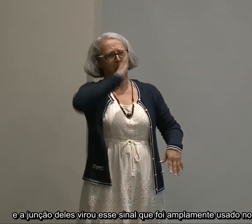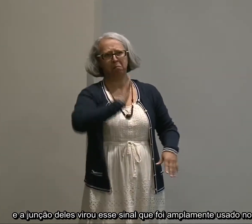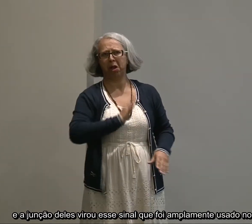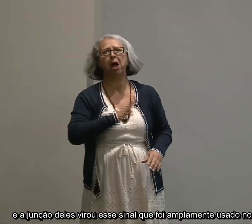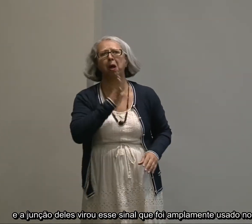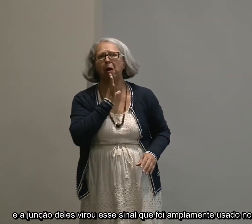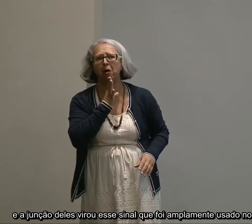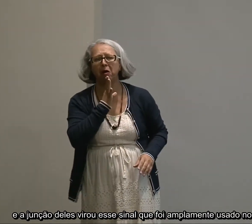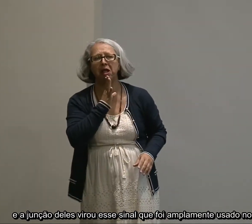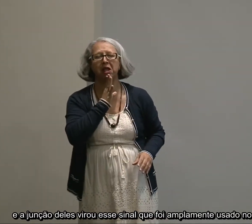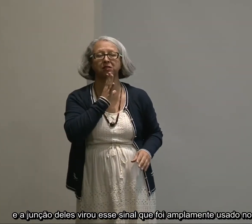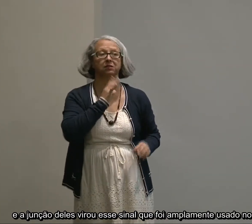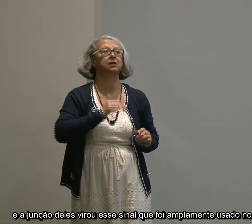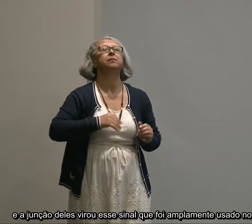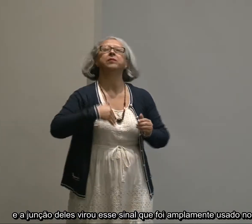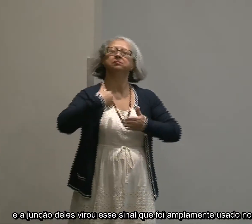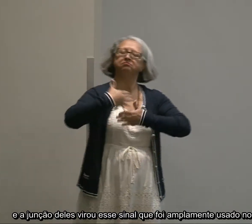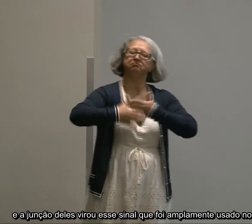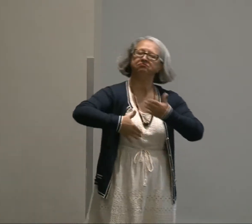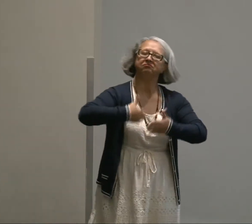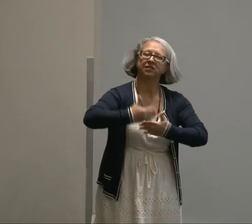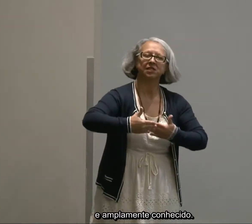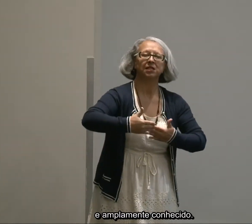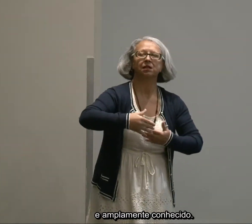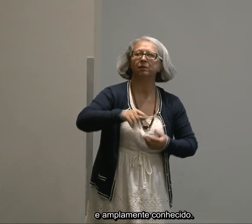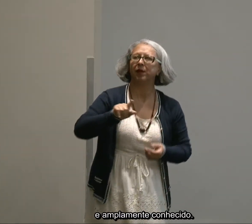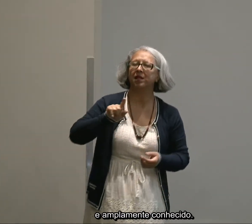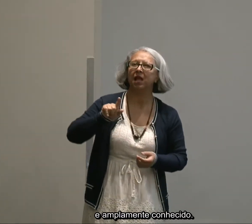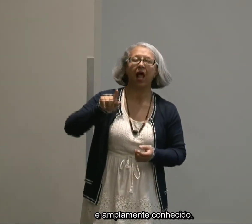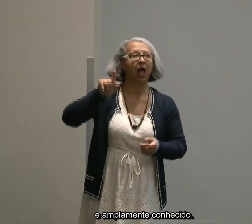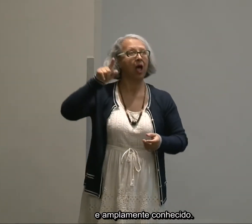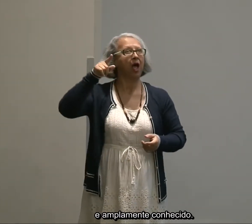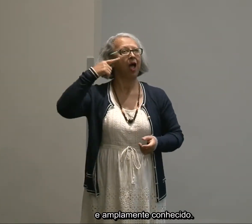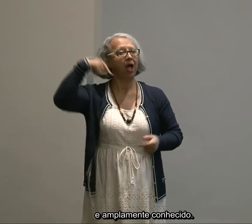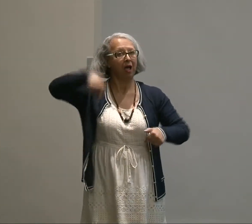que foi amplamente usado no Brasil e amplamente conhecido.